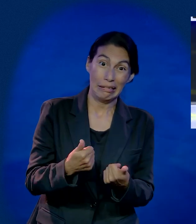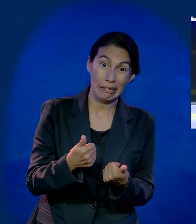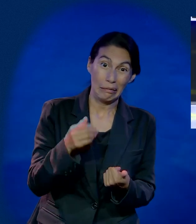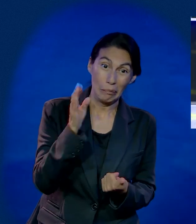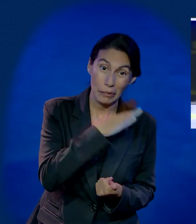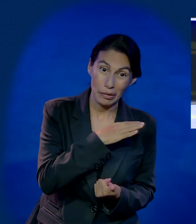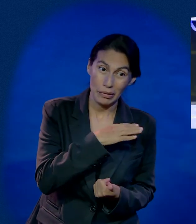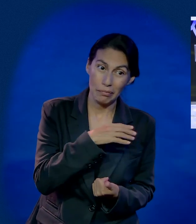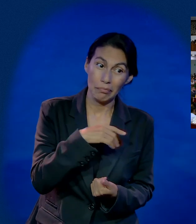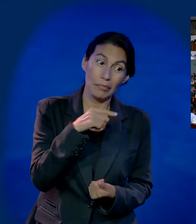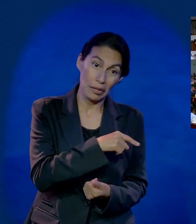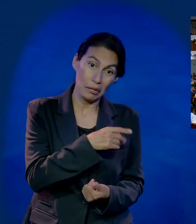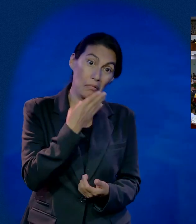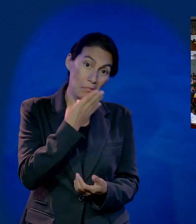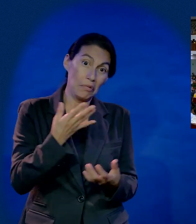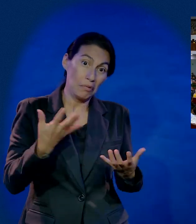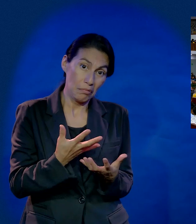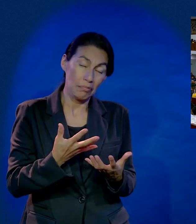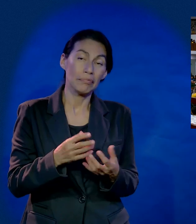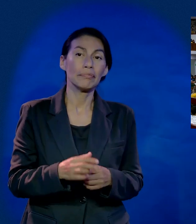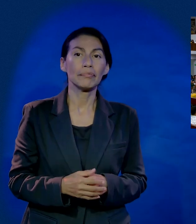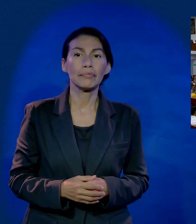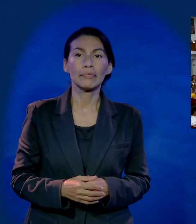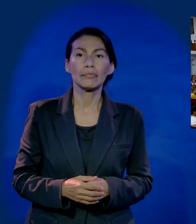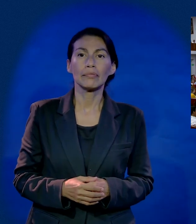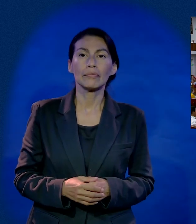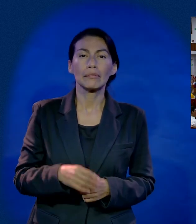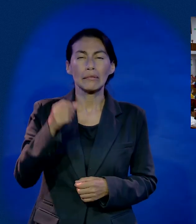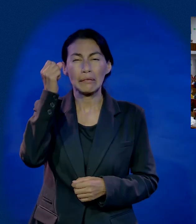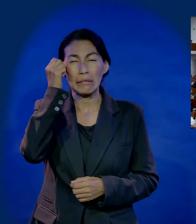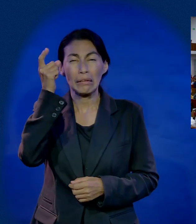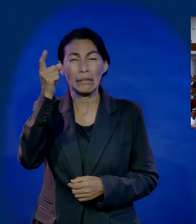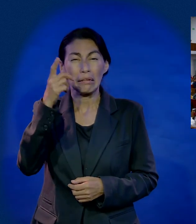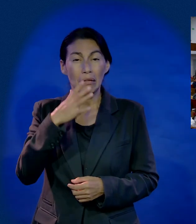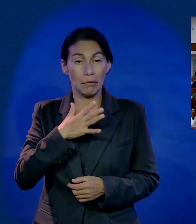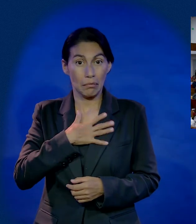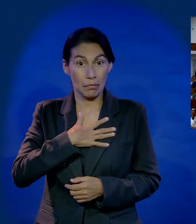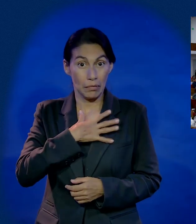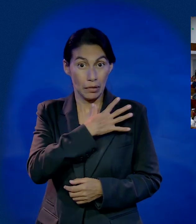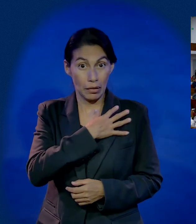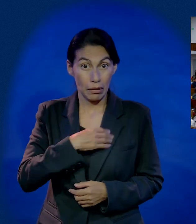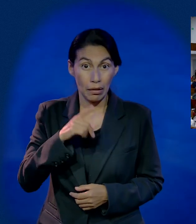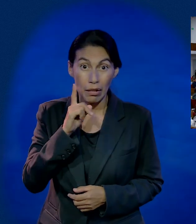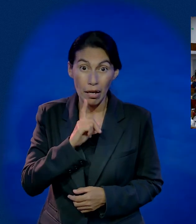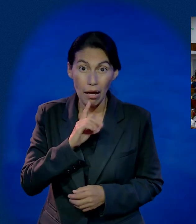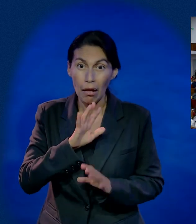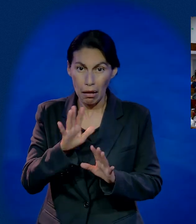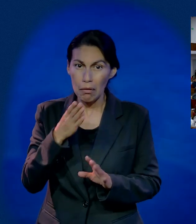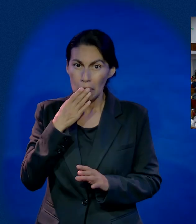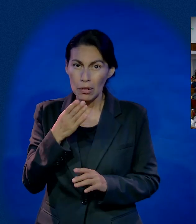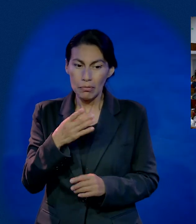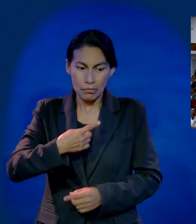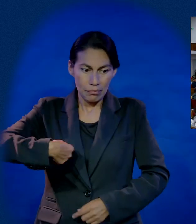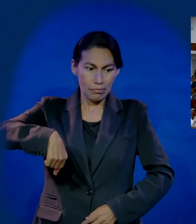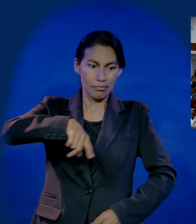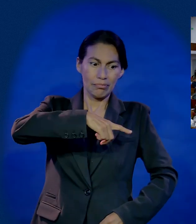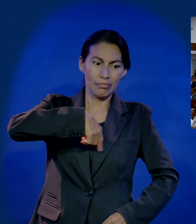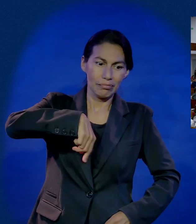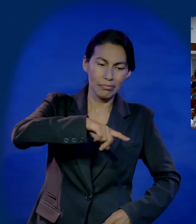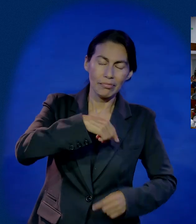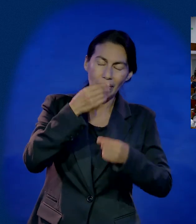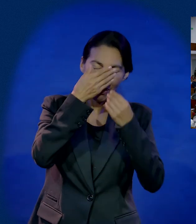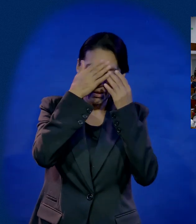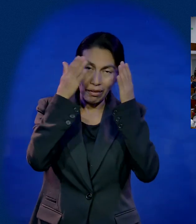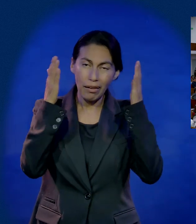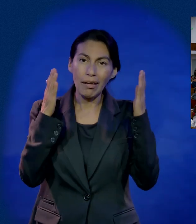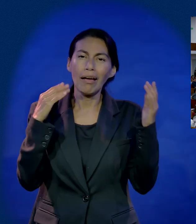Y yo tuve que tomar el riesgo de que Sofía me malinterpretara por su bien. Ahora imagínate a mi hija cuando